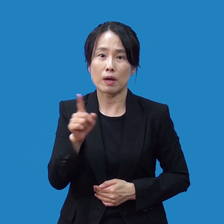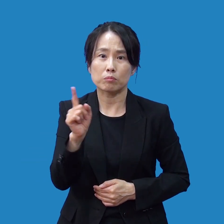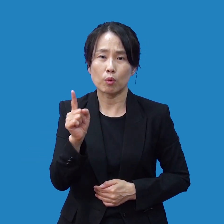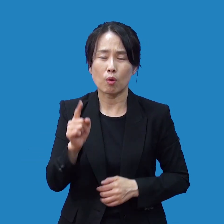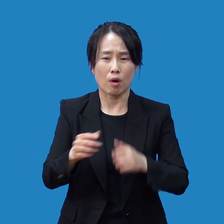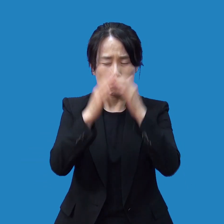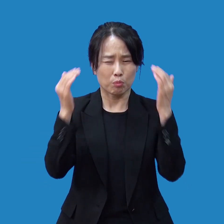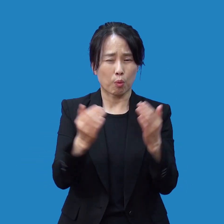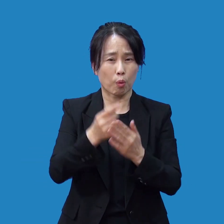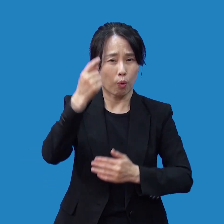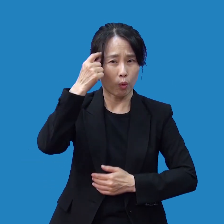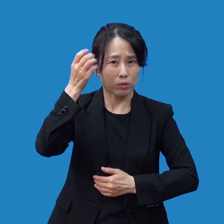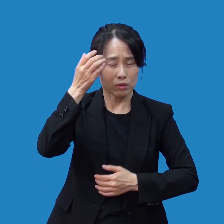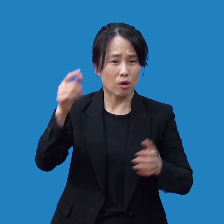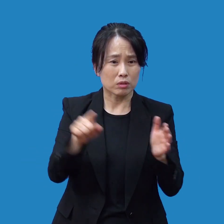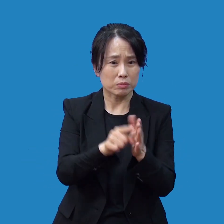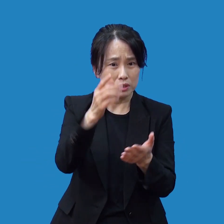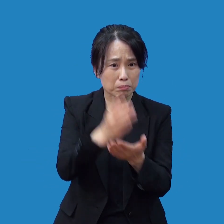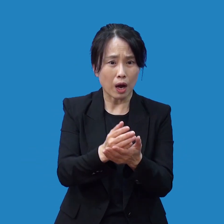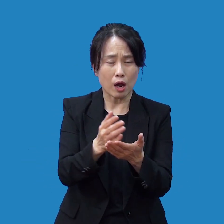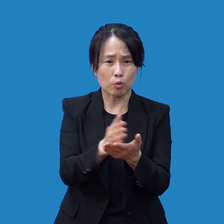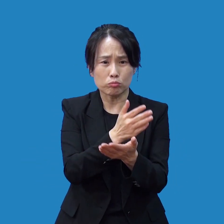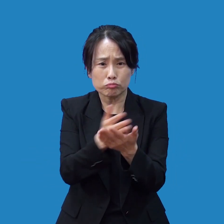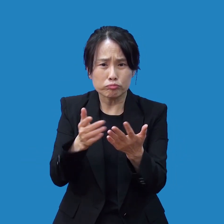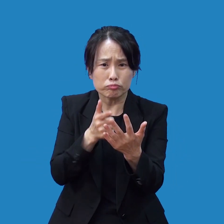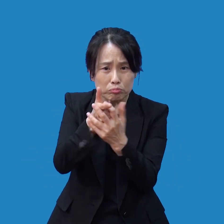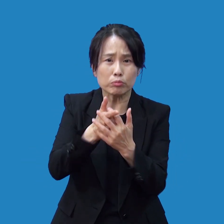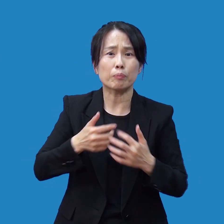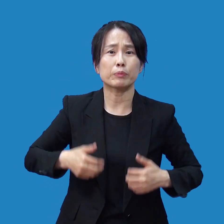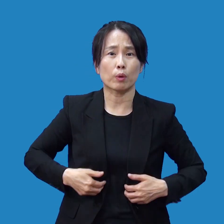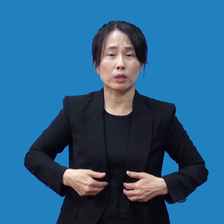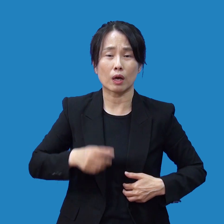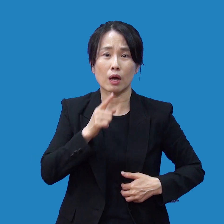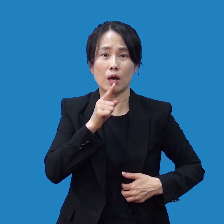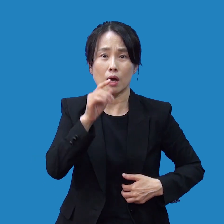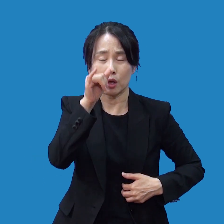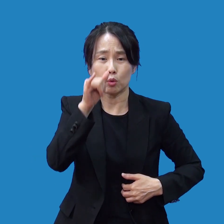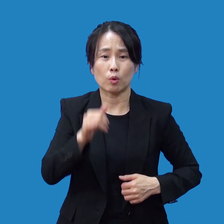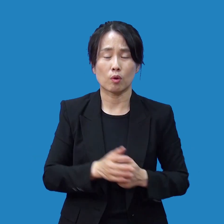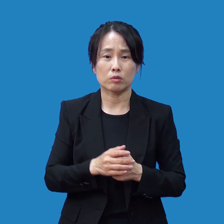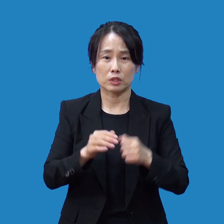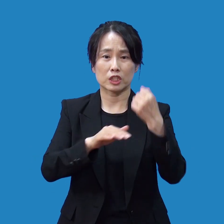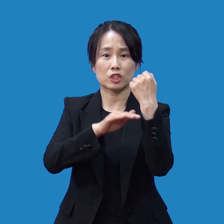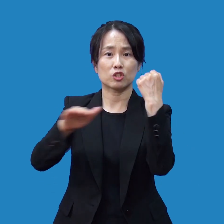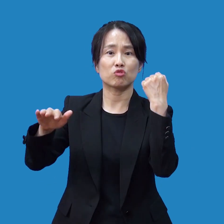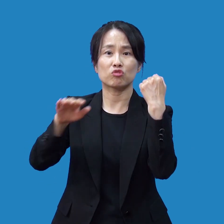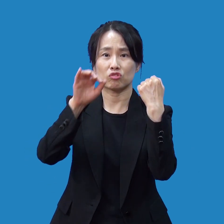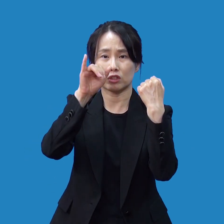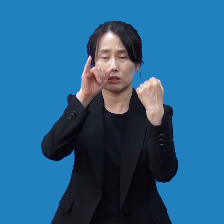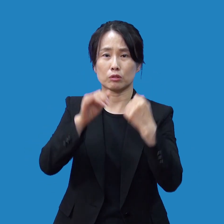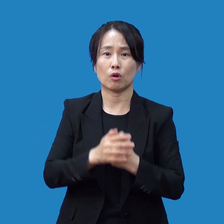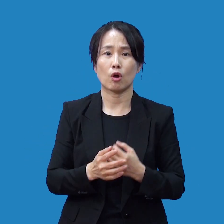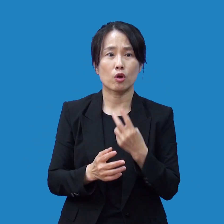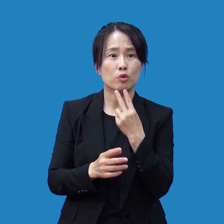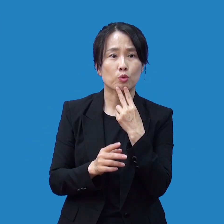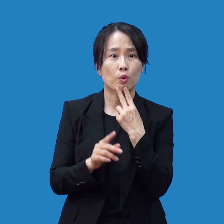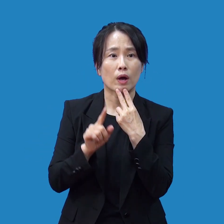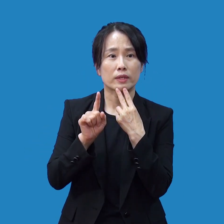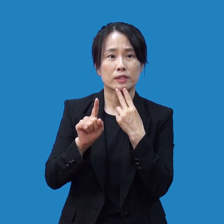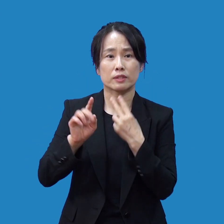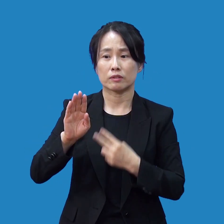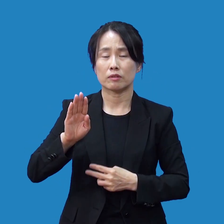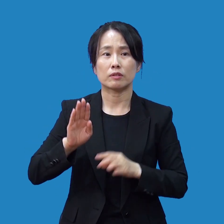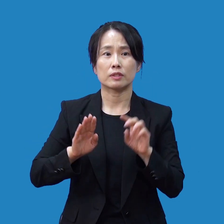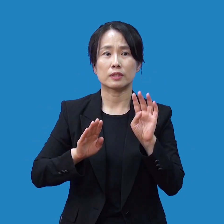모든 영을 다 믿지 말고 분별하라고 말합니다. 그리고 그 분명한 기준을 제시합니다. 요한일서 4장 2절